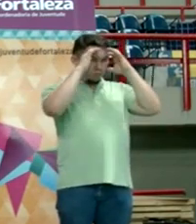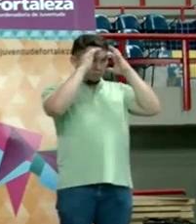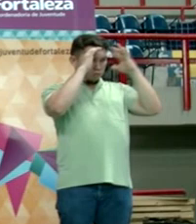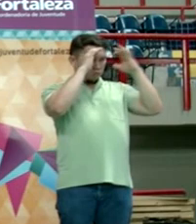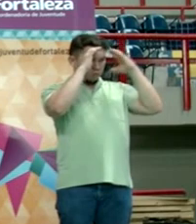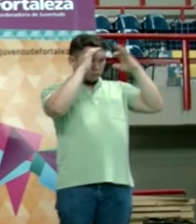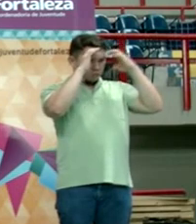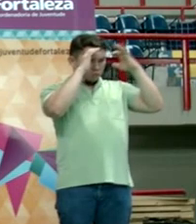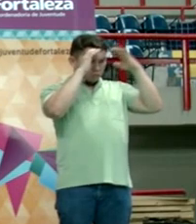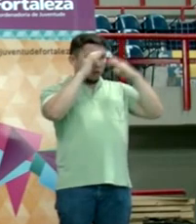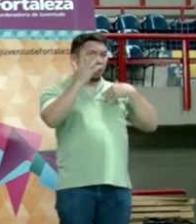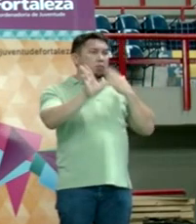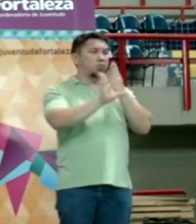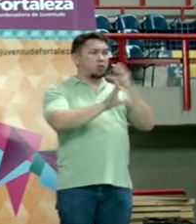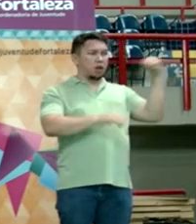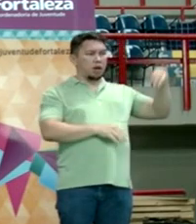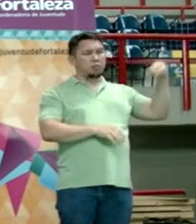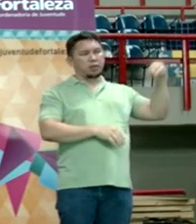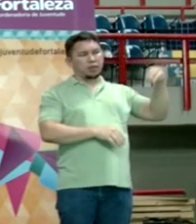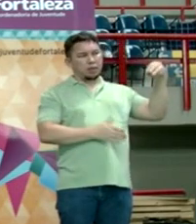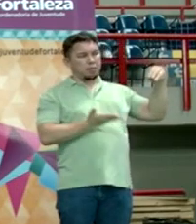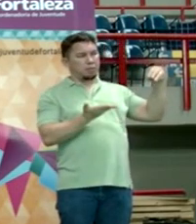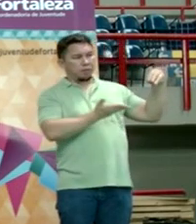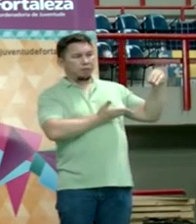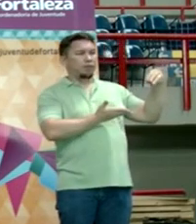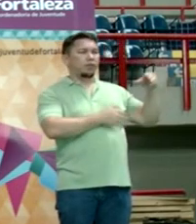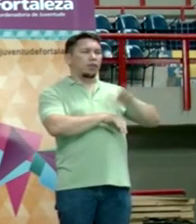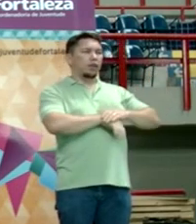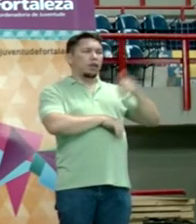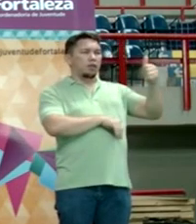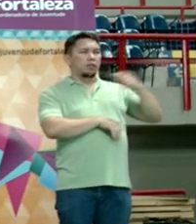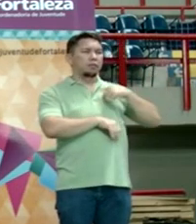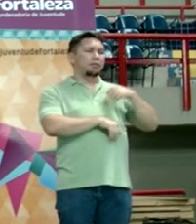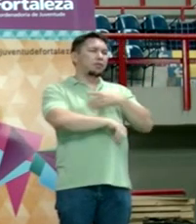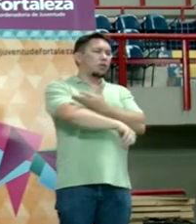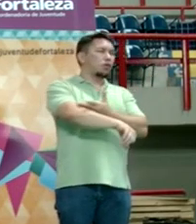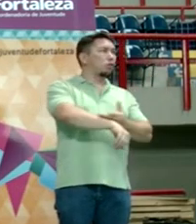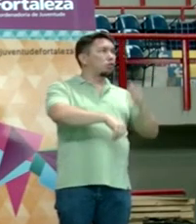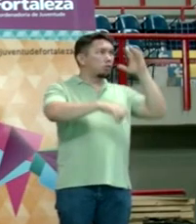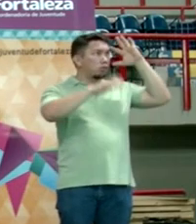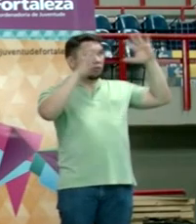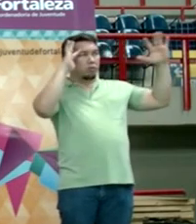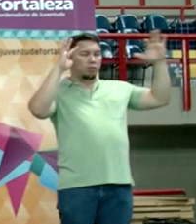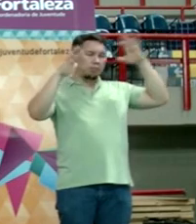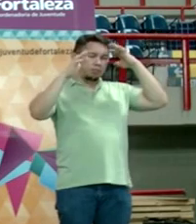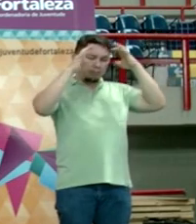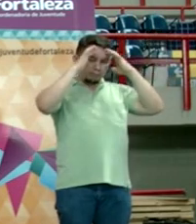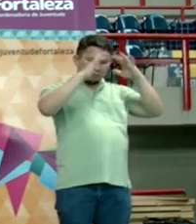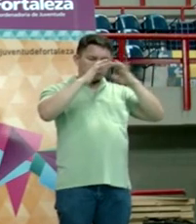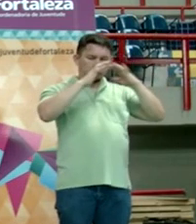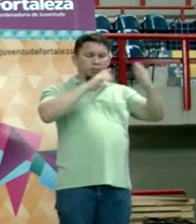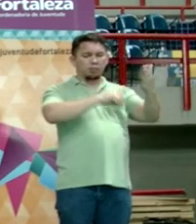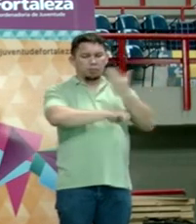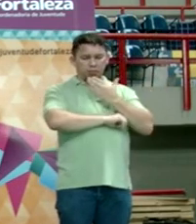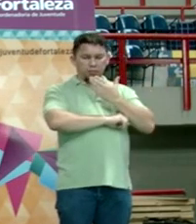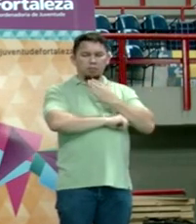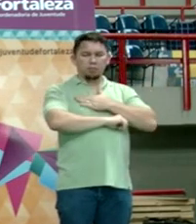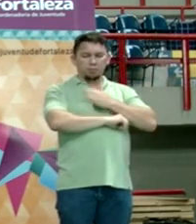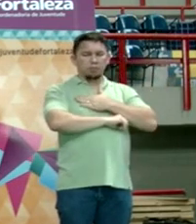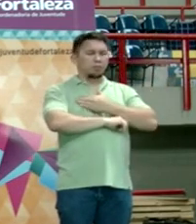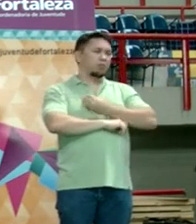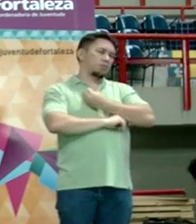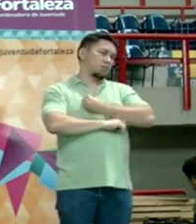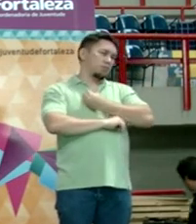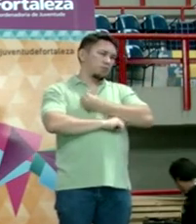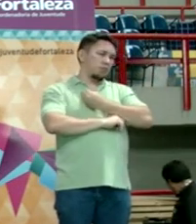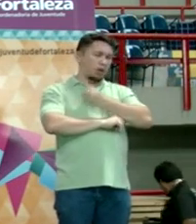gente, afinal de contas, a matemática forma melhores hábitos de pensamento e habilita a gente a usar melhor